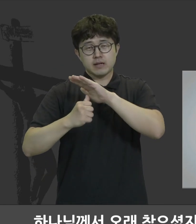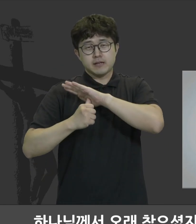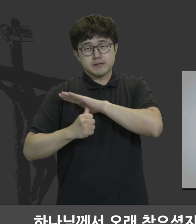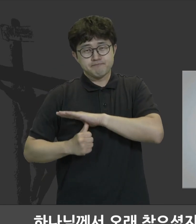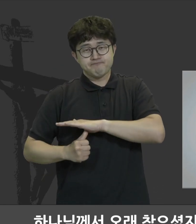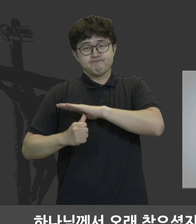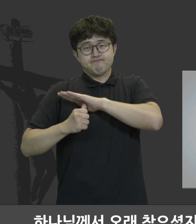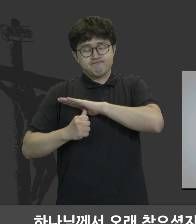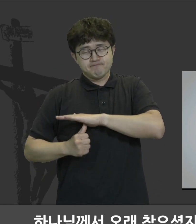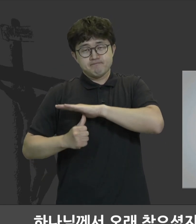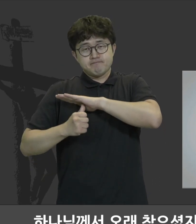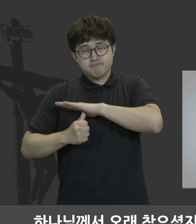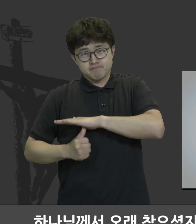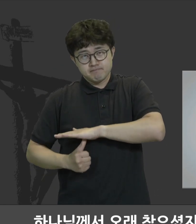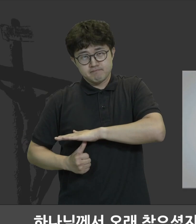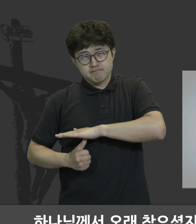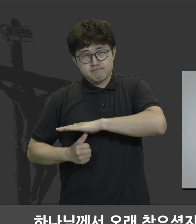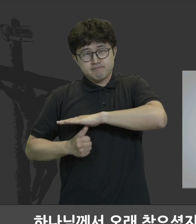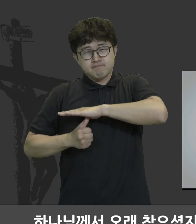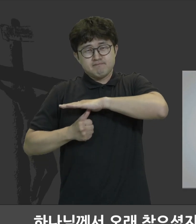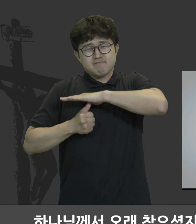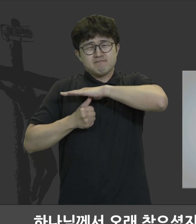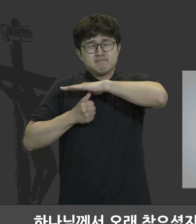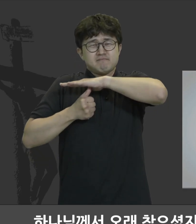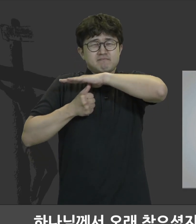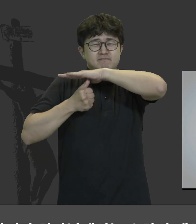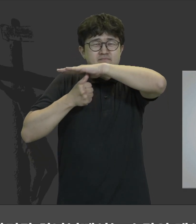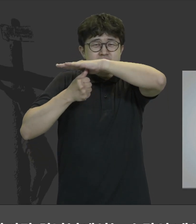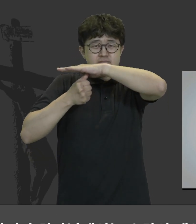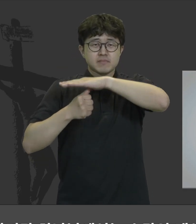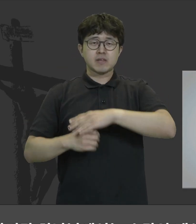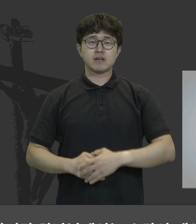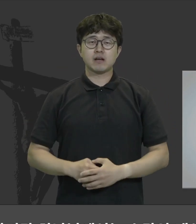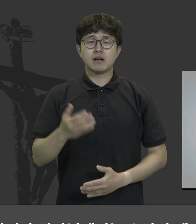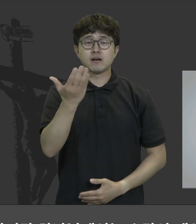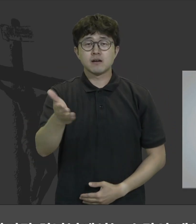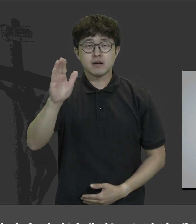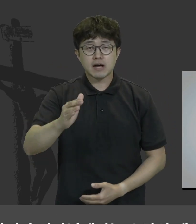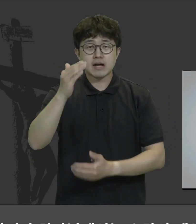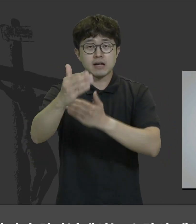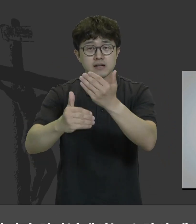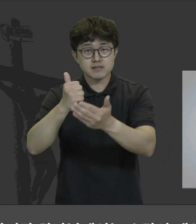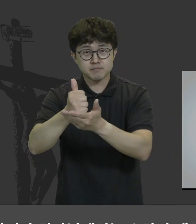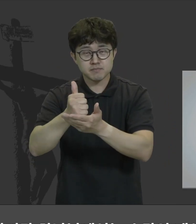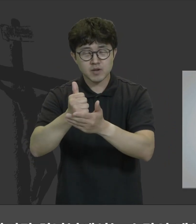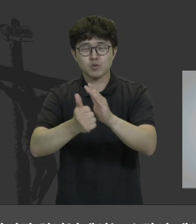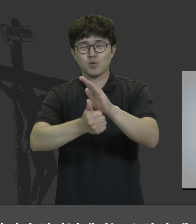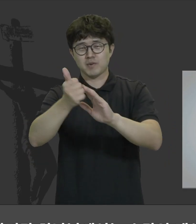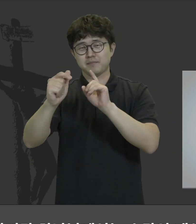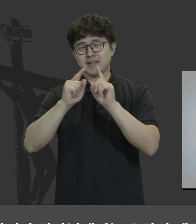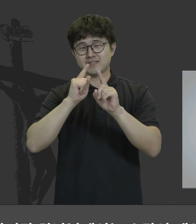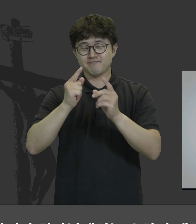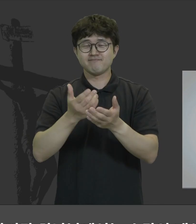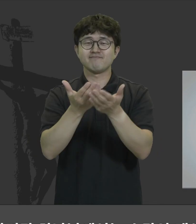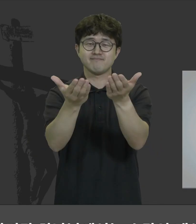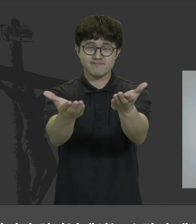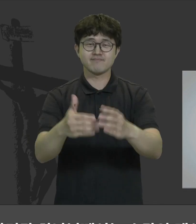잔이 다 채워져 버렸기 때문입니다. 하지만 하나님께서는 소망의 메시지로 말씀을